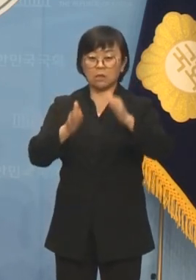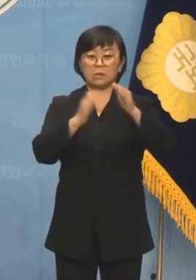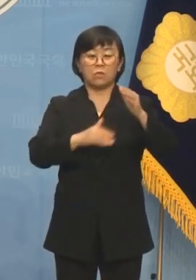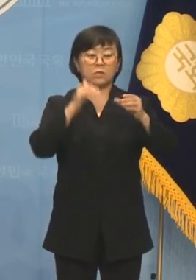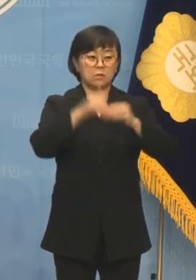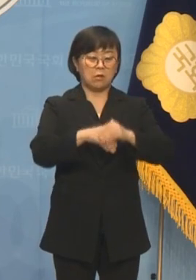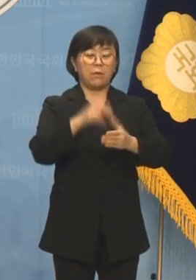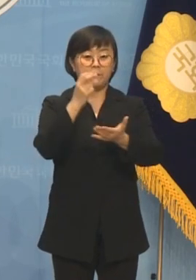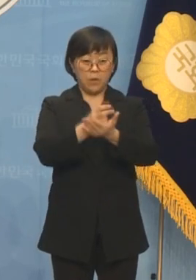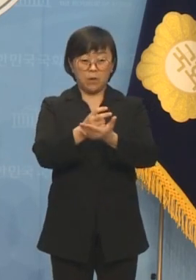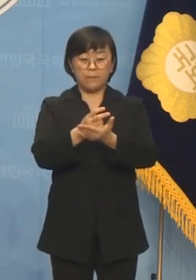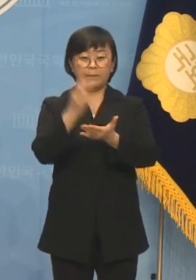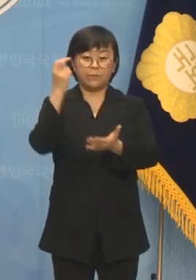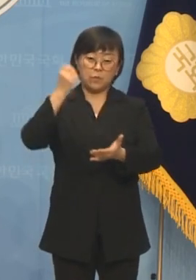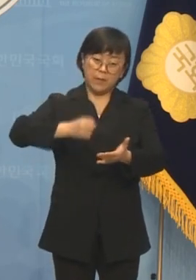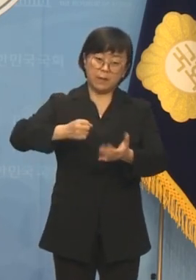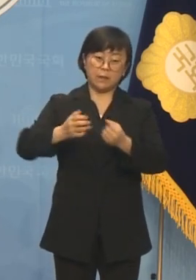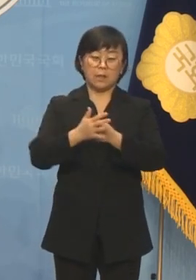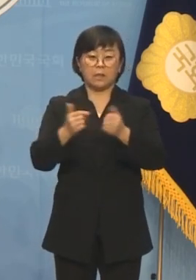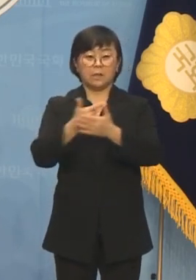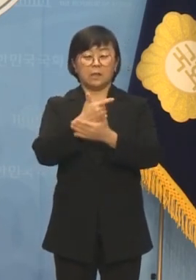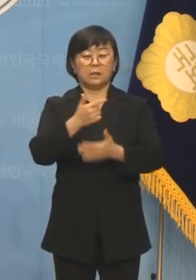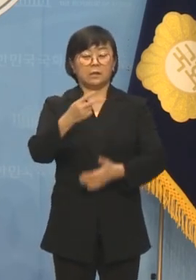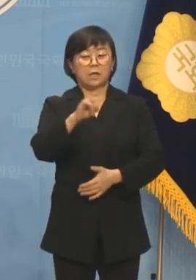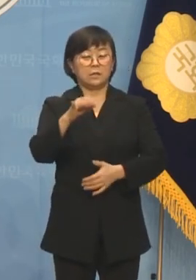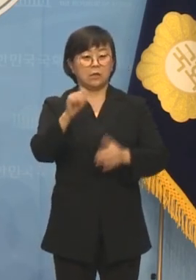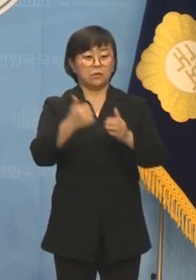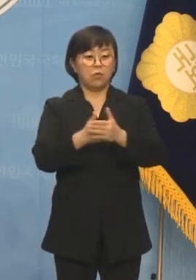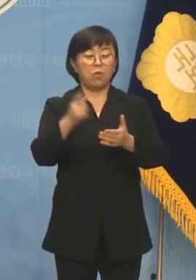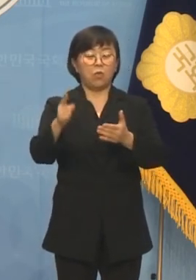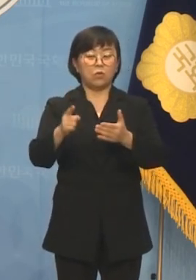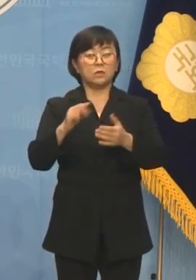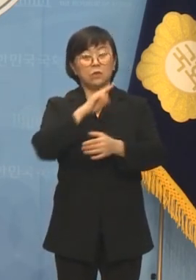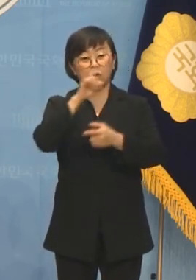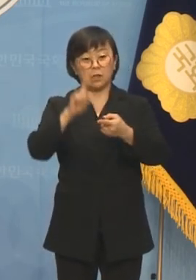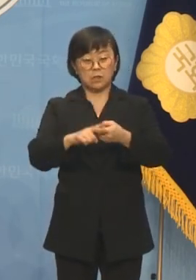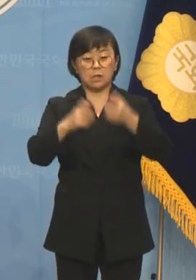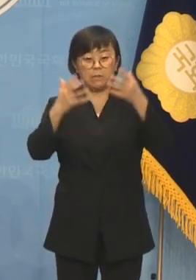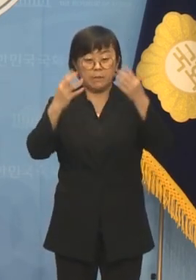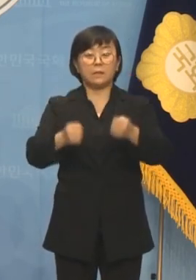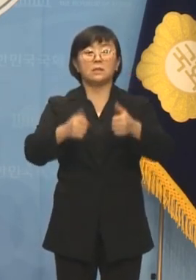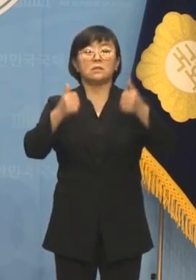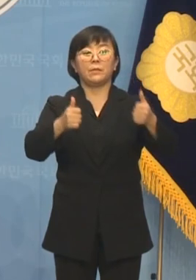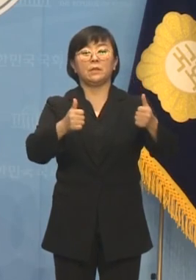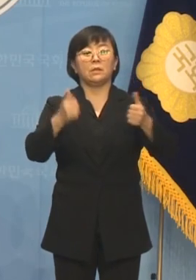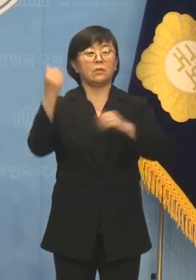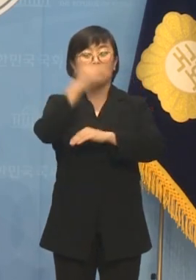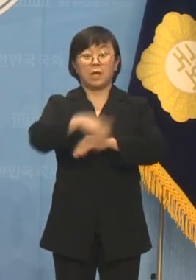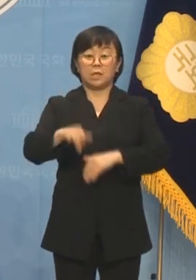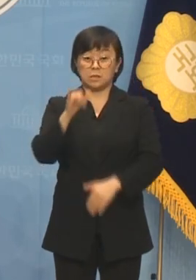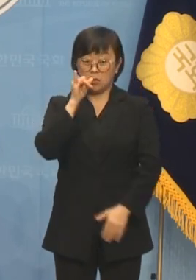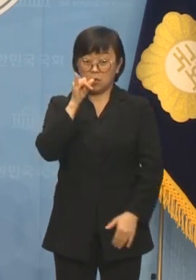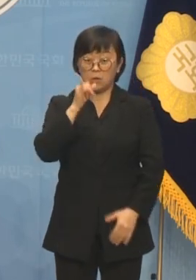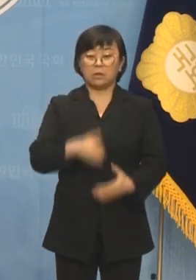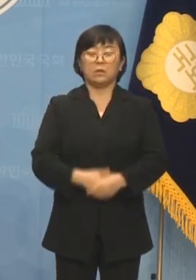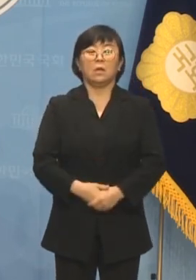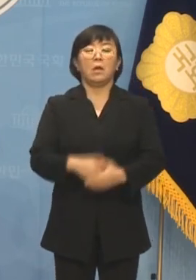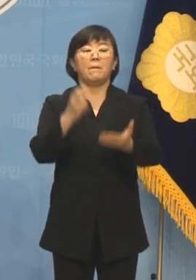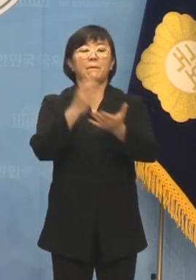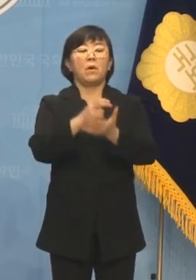공직선거법 위반과 대장동 의욕 등 수차례 재판이 예정되어 있는데